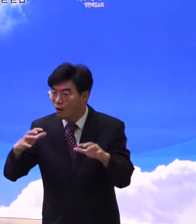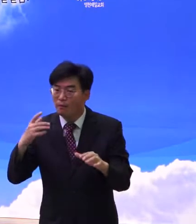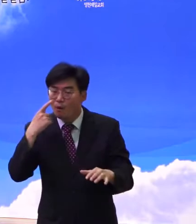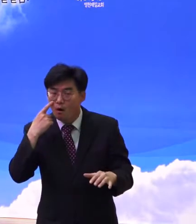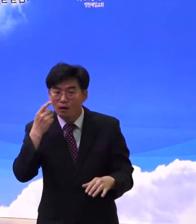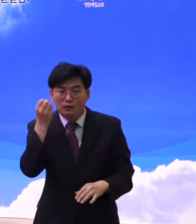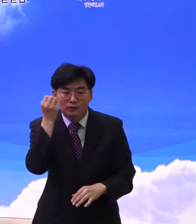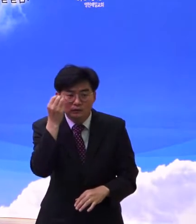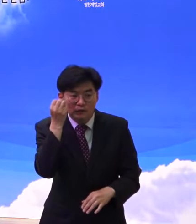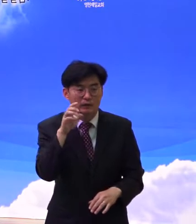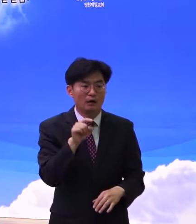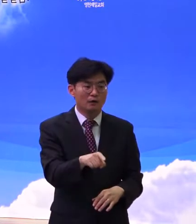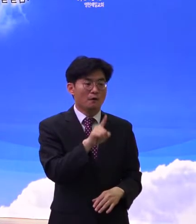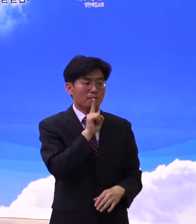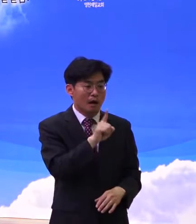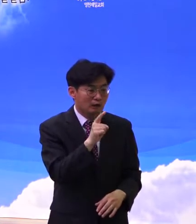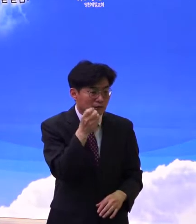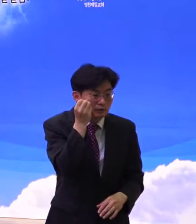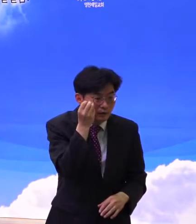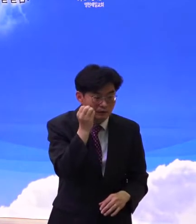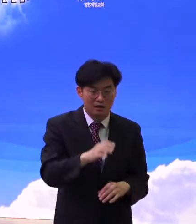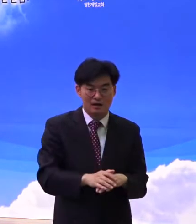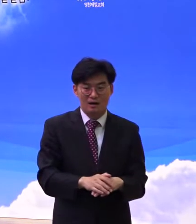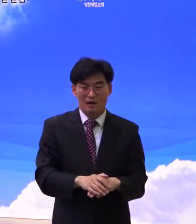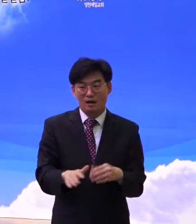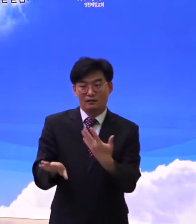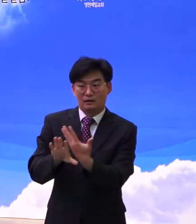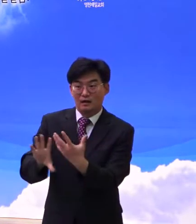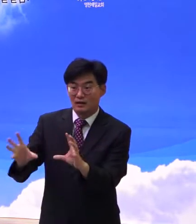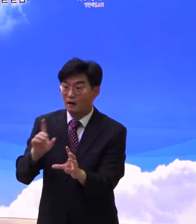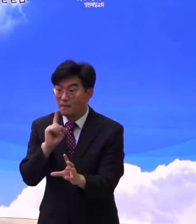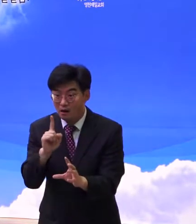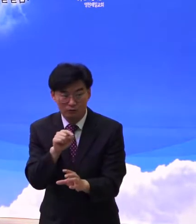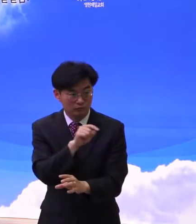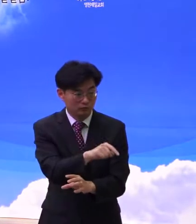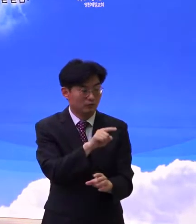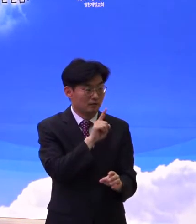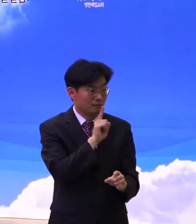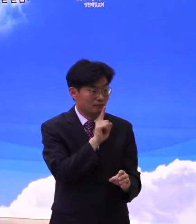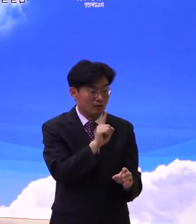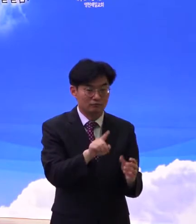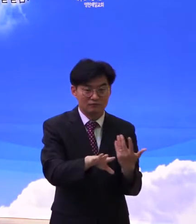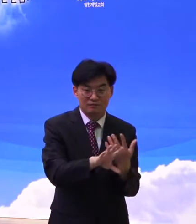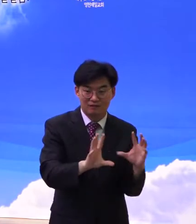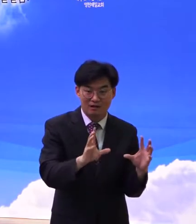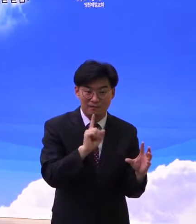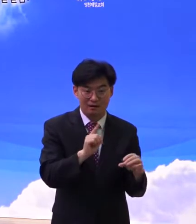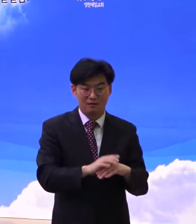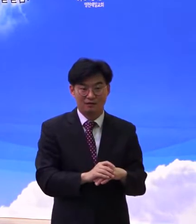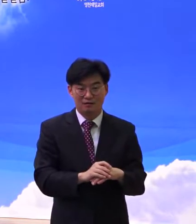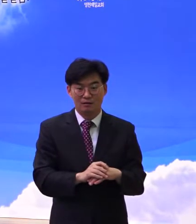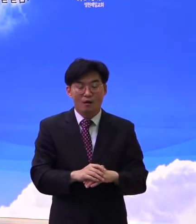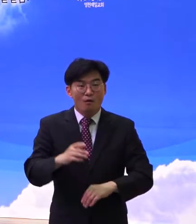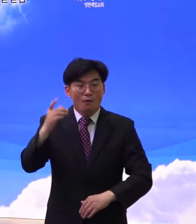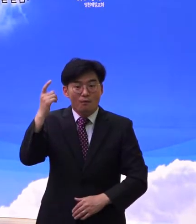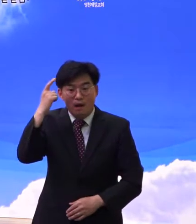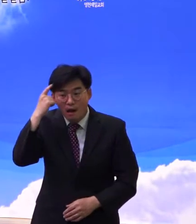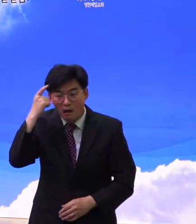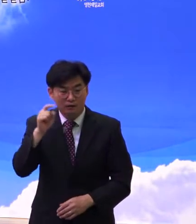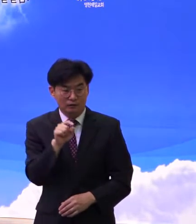놀래서 이야기를 했습니다. 우리가 읽은 본문 속에 있는데 어떻게 이야기했냐면, 이 사람들, 지금 우리들의 말 세계